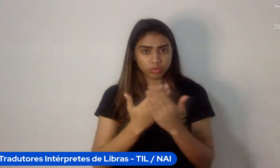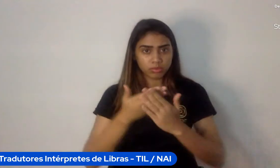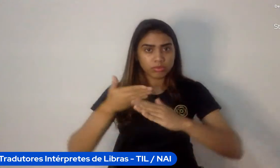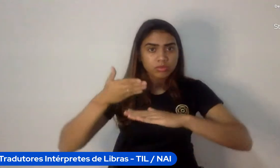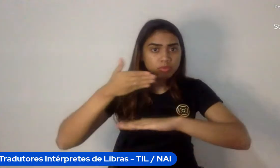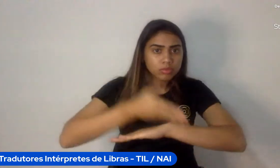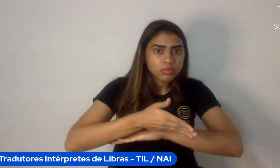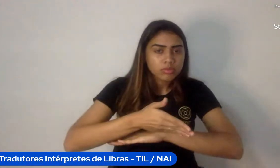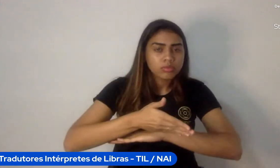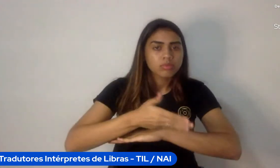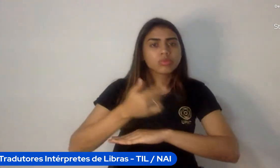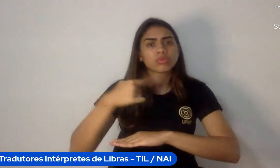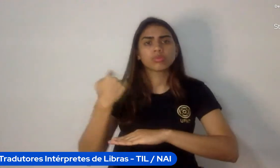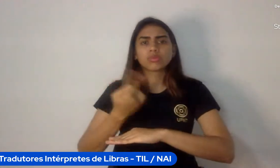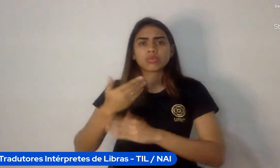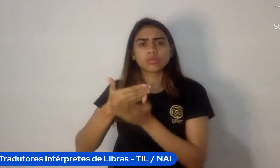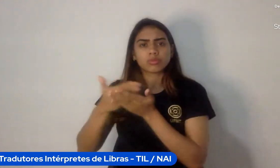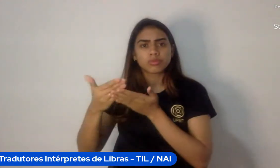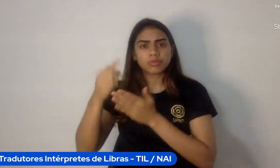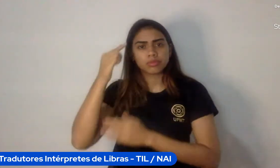no projeto